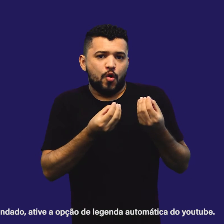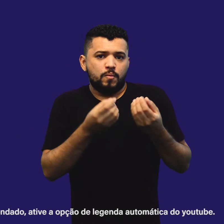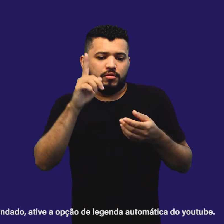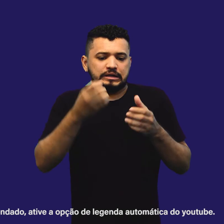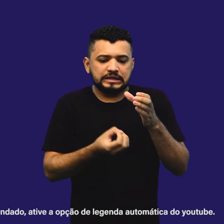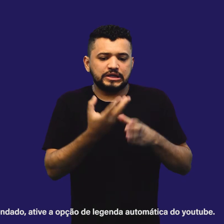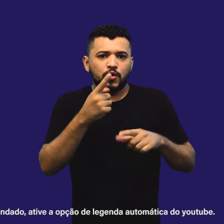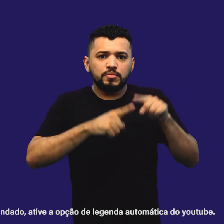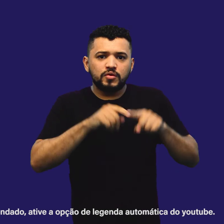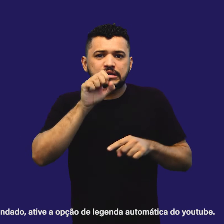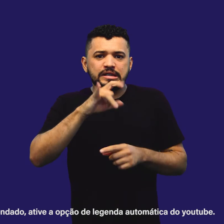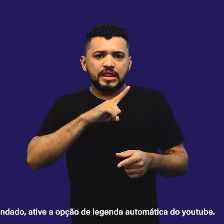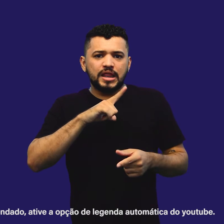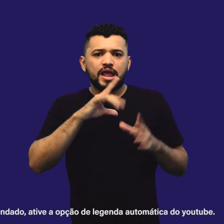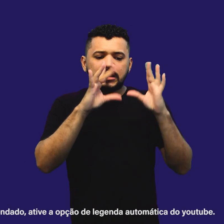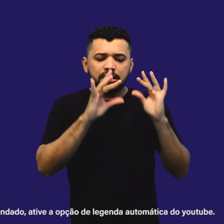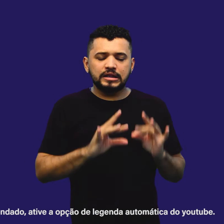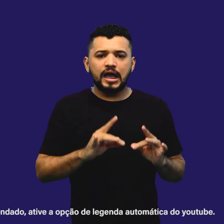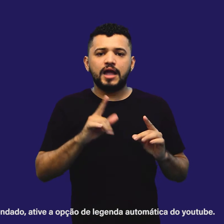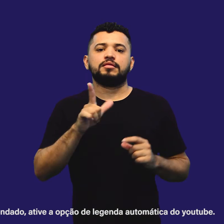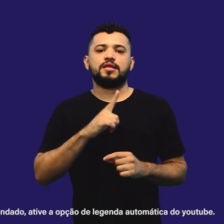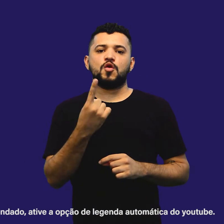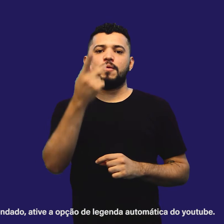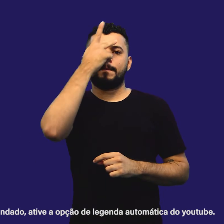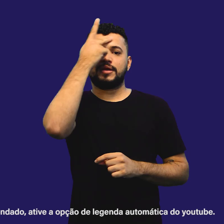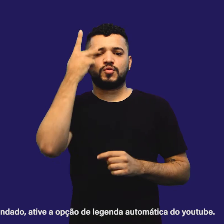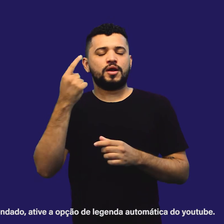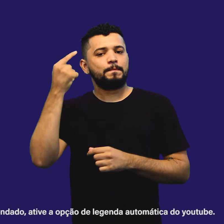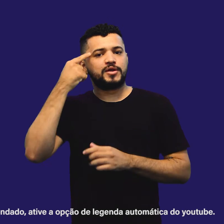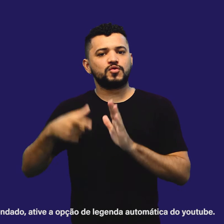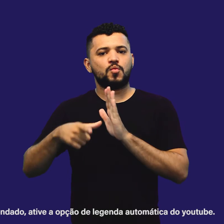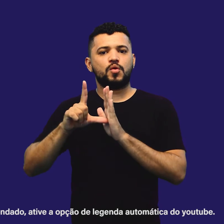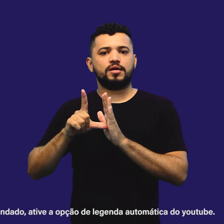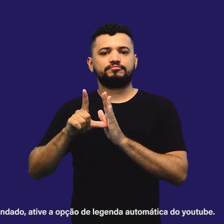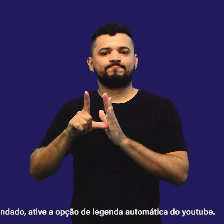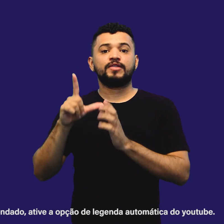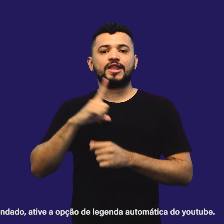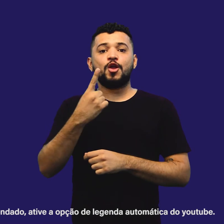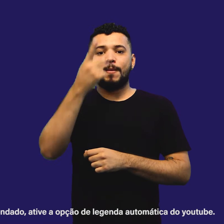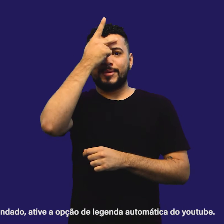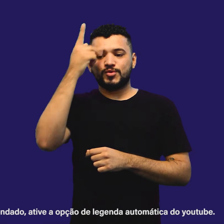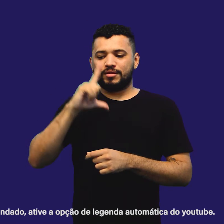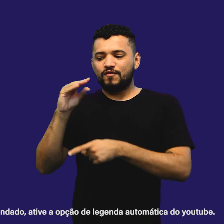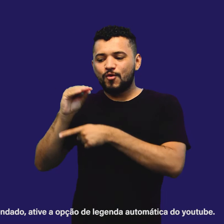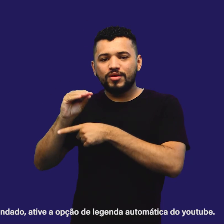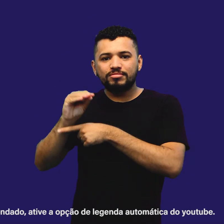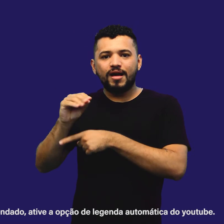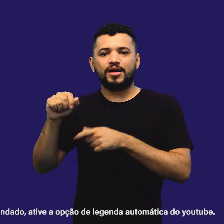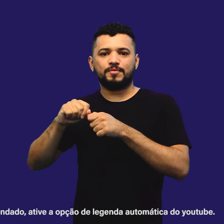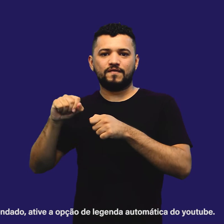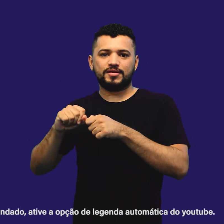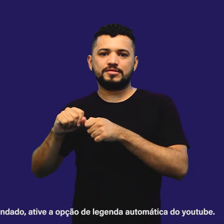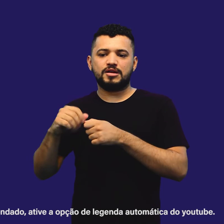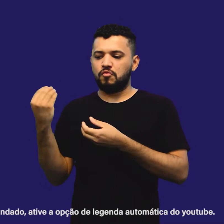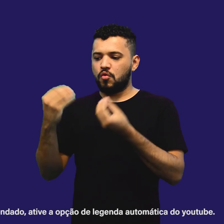alguém pensou, alguém colocou a mão ali e alguém foi cuidadoso ao fazer isso, né? As coisas não foram jogadas. Então a gente